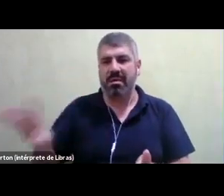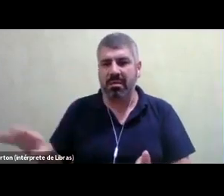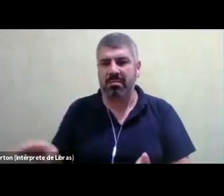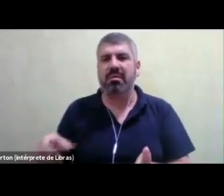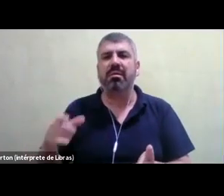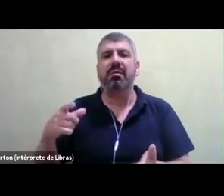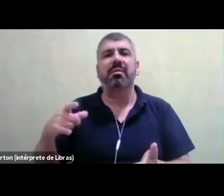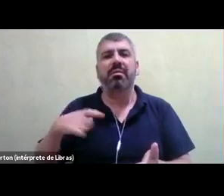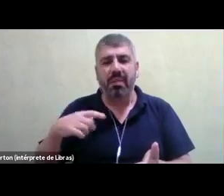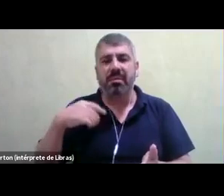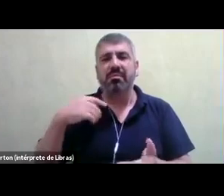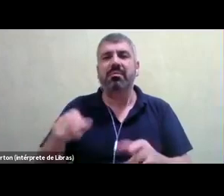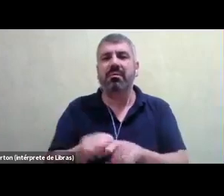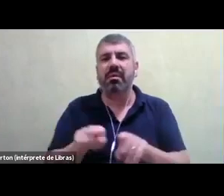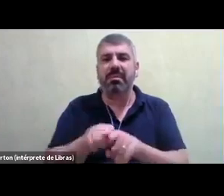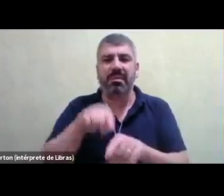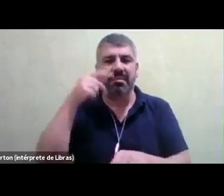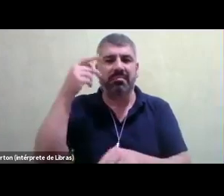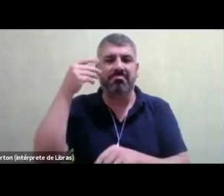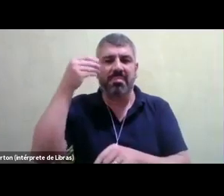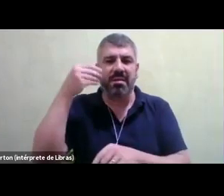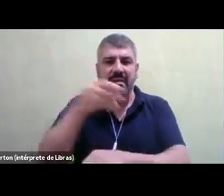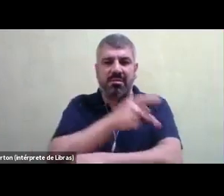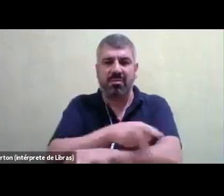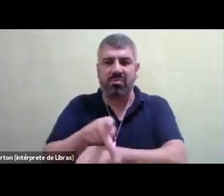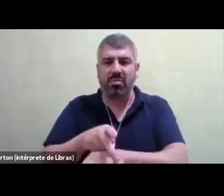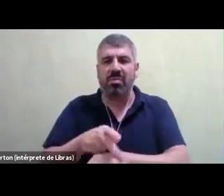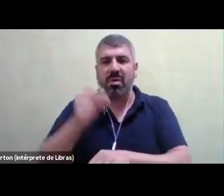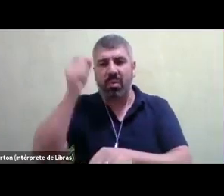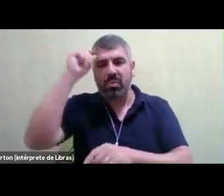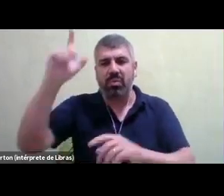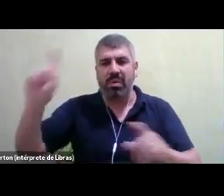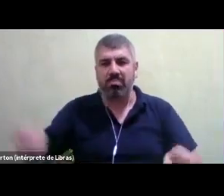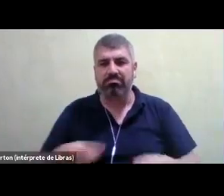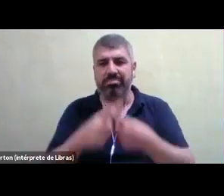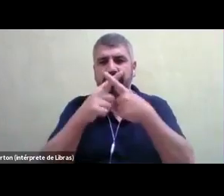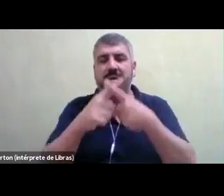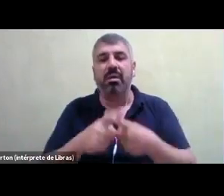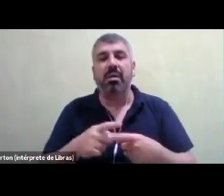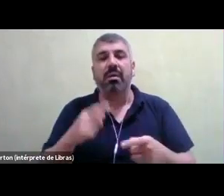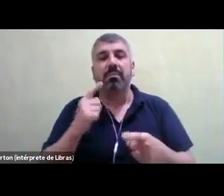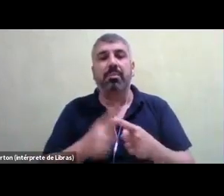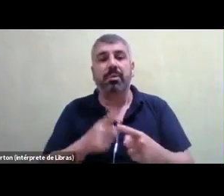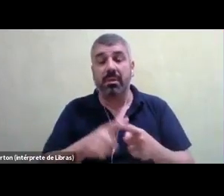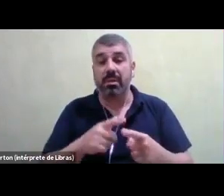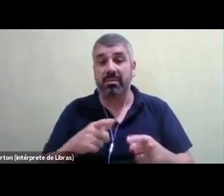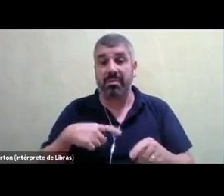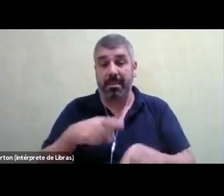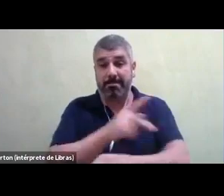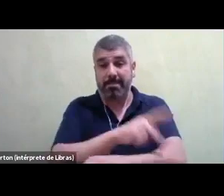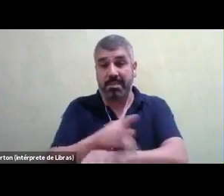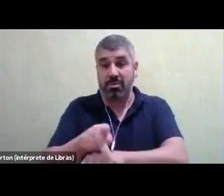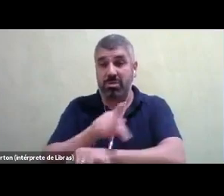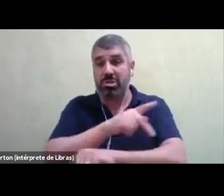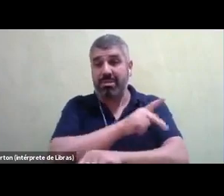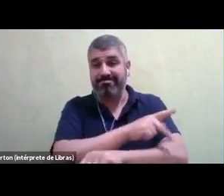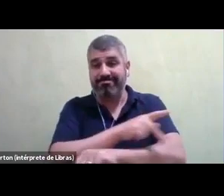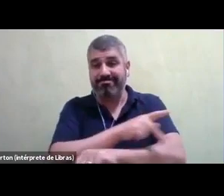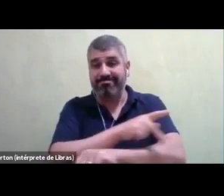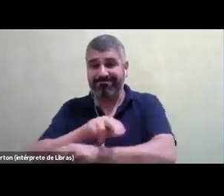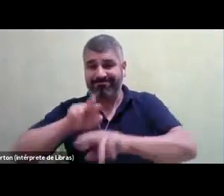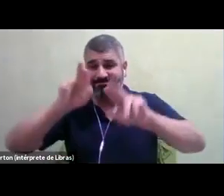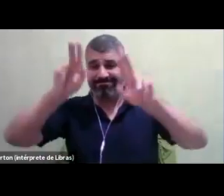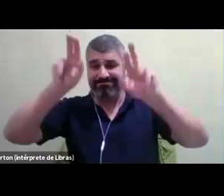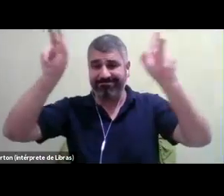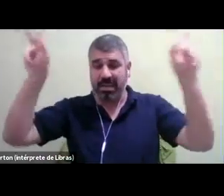tido das pedagogias interculturais, né, temos que deixar sempre no plural também, porque são vários contextos e diversidades, né,